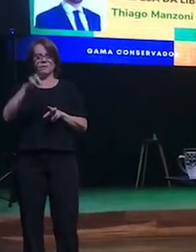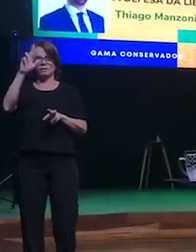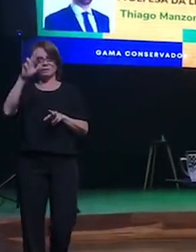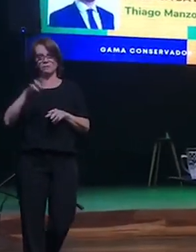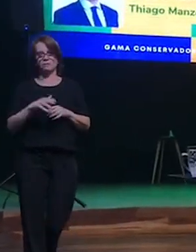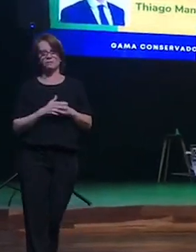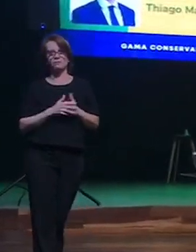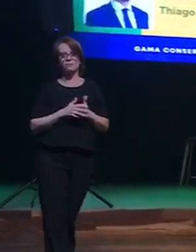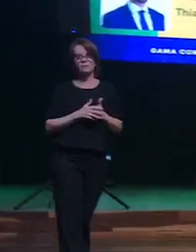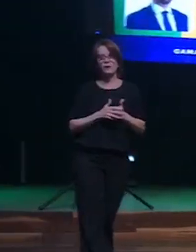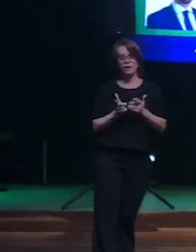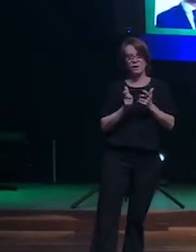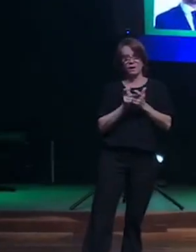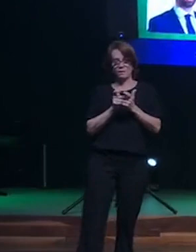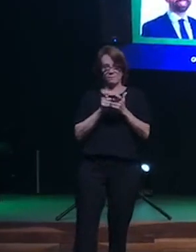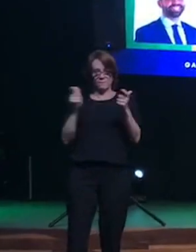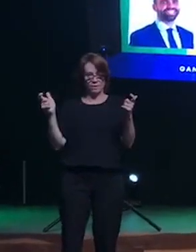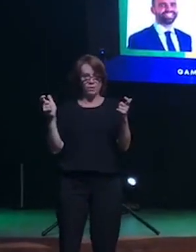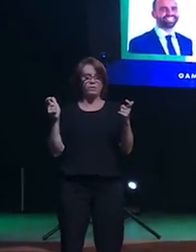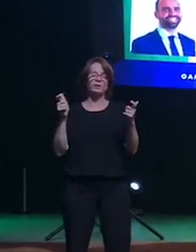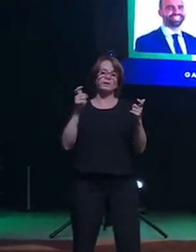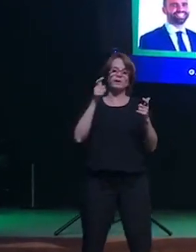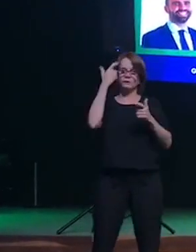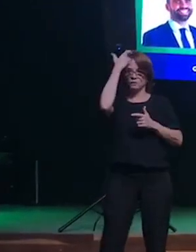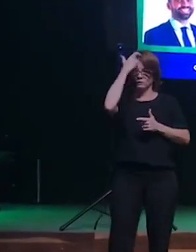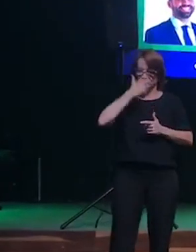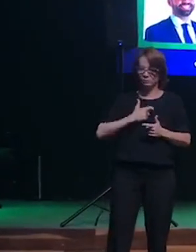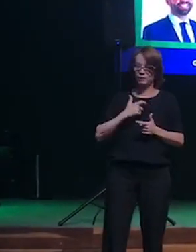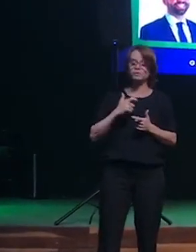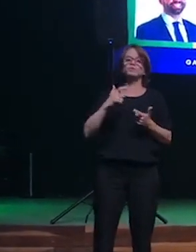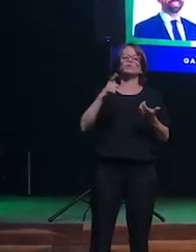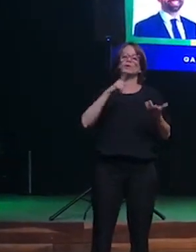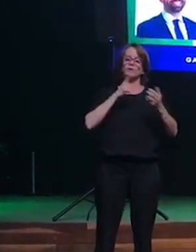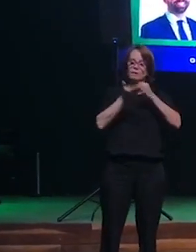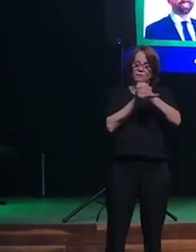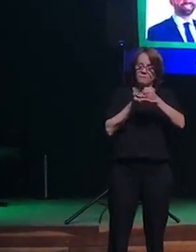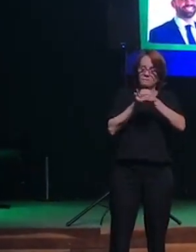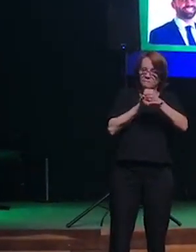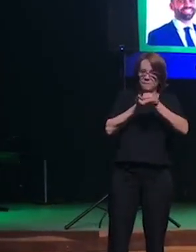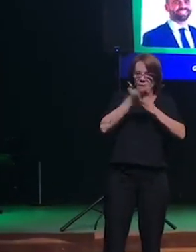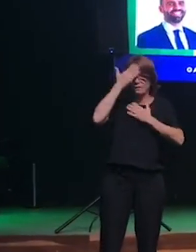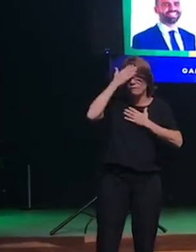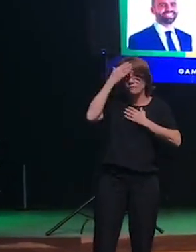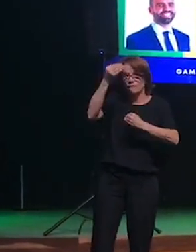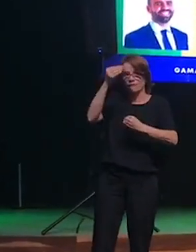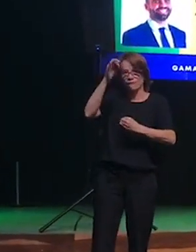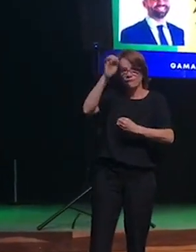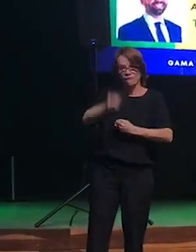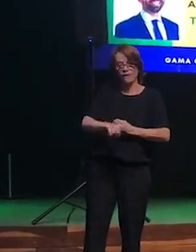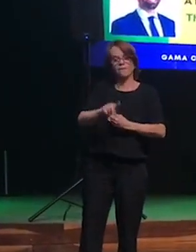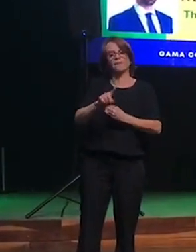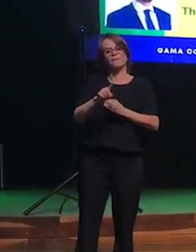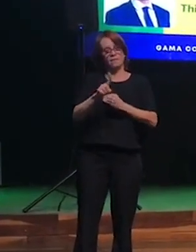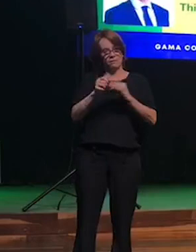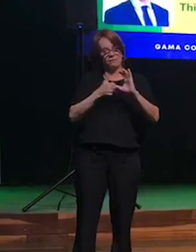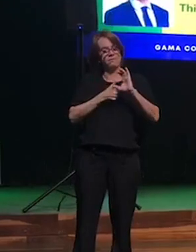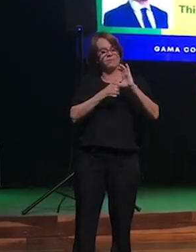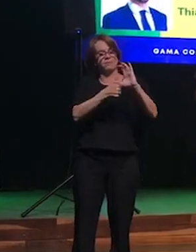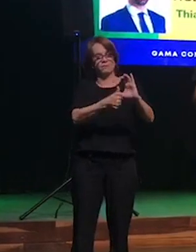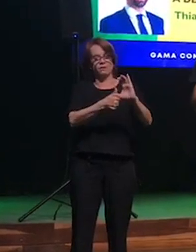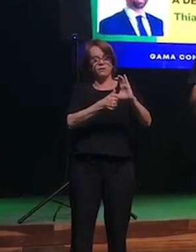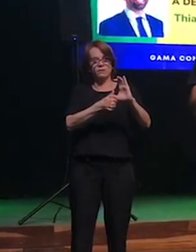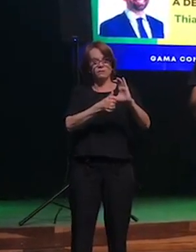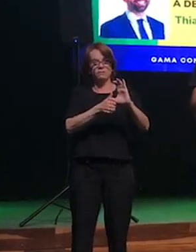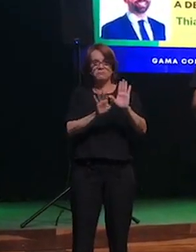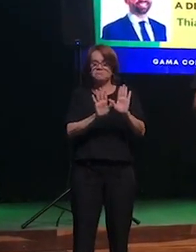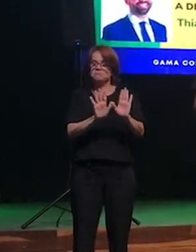A maioria dos conservadores tem o seu fundamento de fé cristão. Mas isso